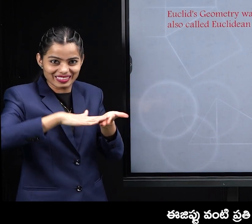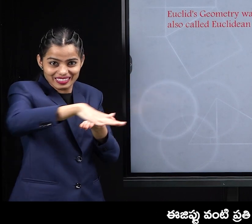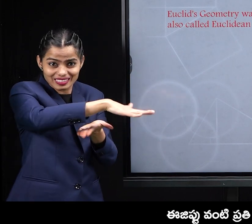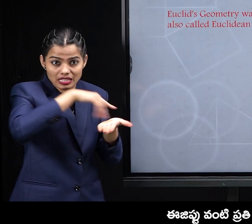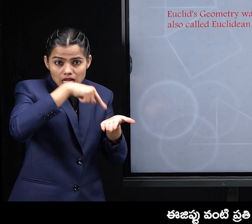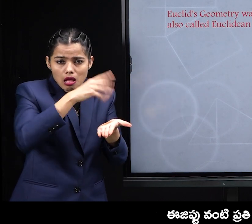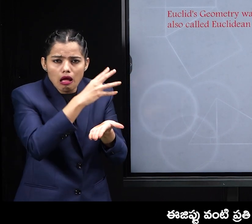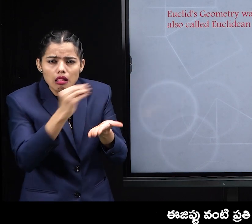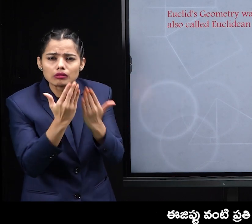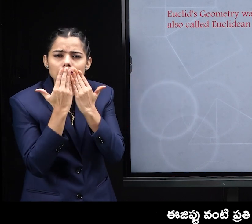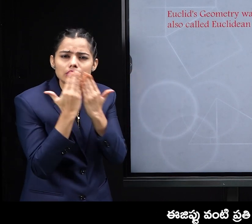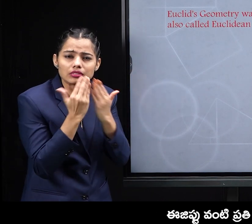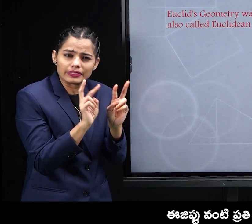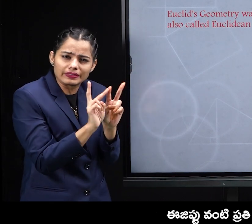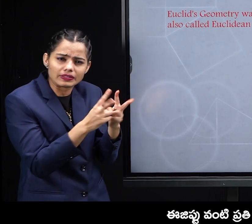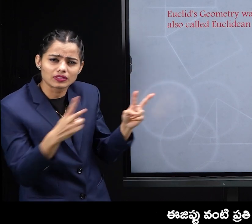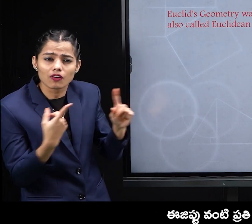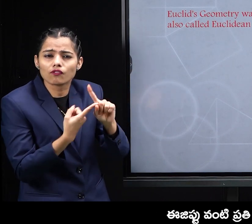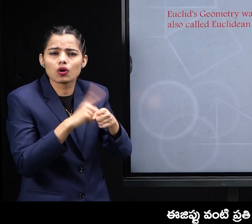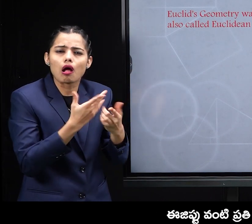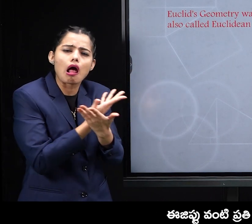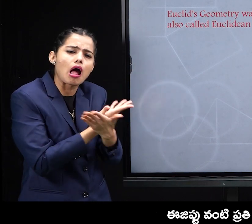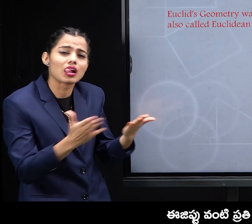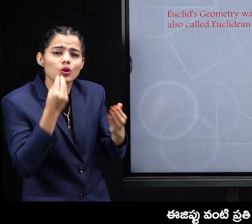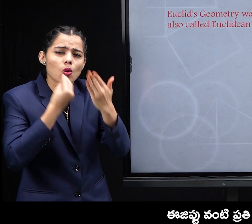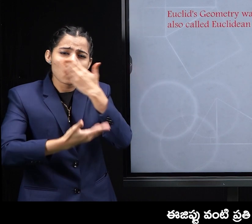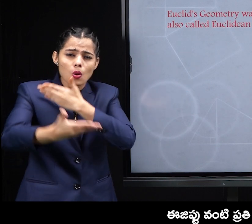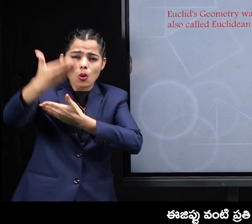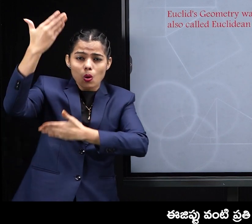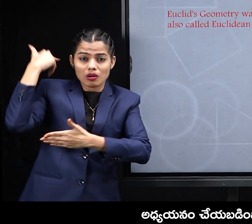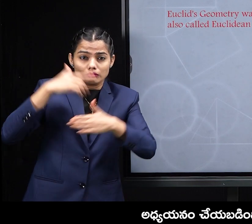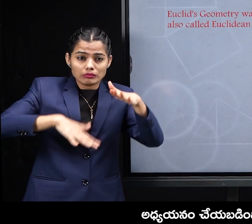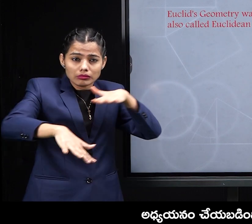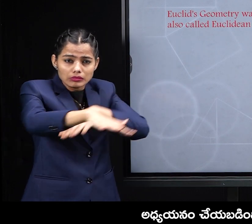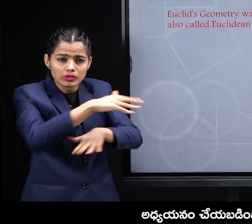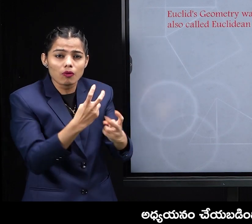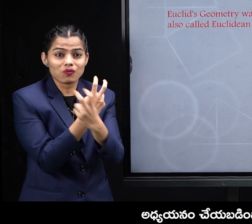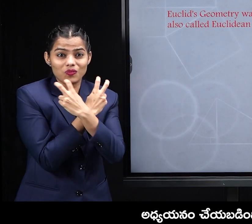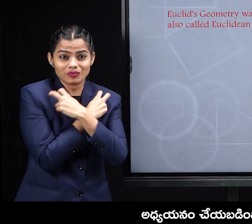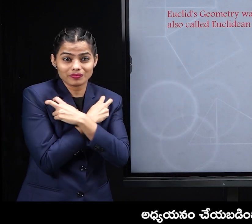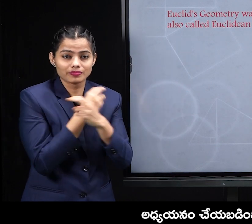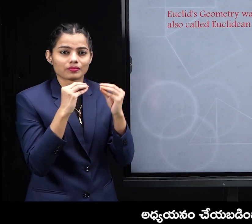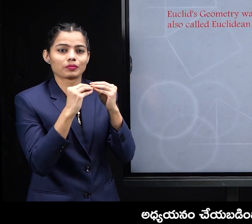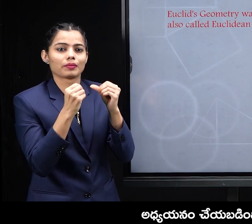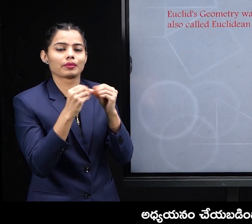ప్రాచిన నాగరి కతతో వివిద రూపాలు అధ్యను చేబడిందే బాబిలునియ